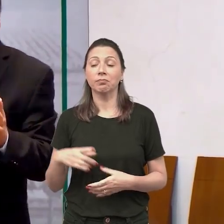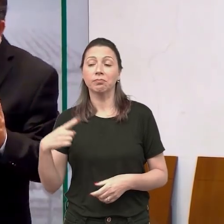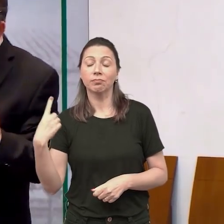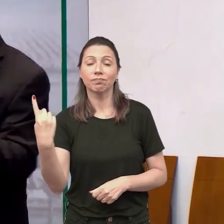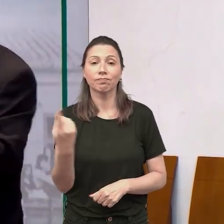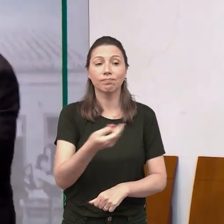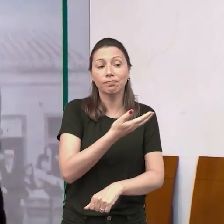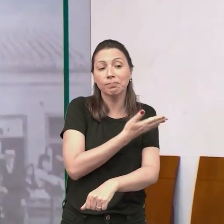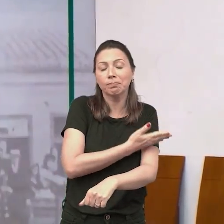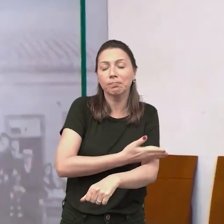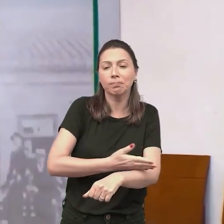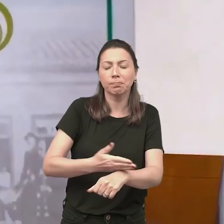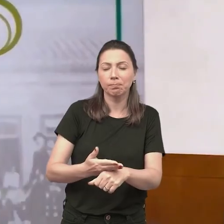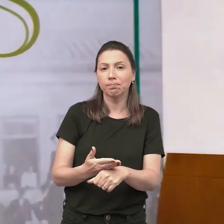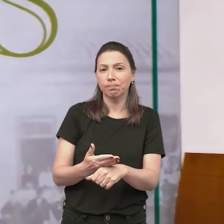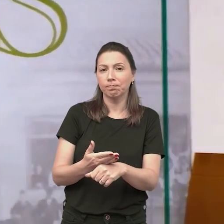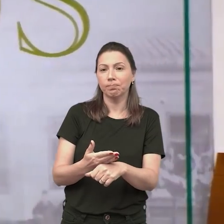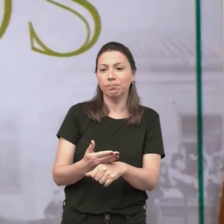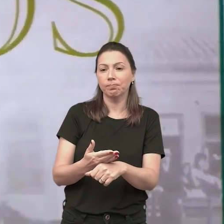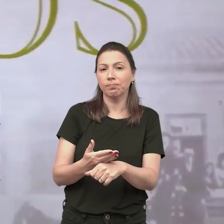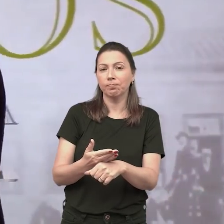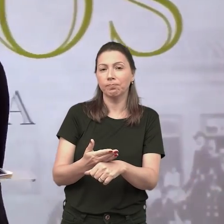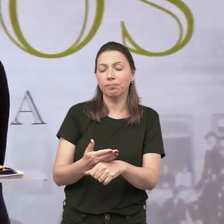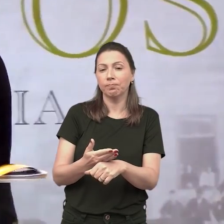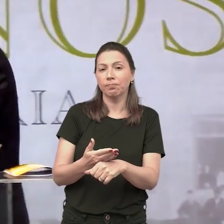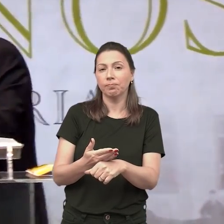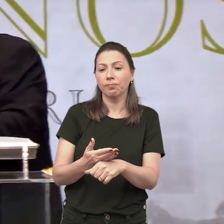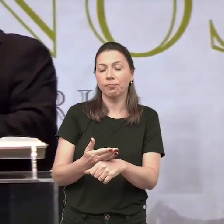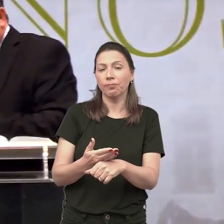Geralmente, a gente faz assim.